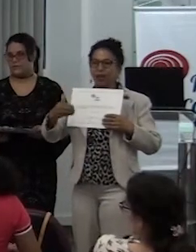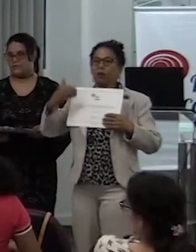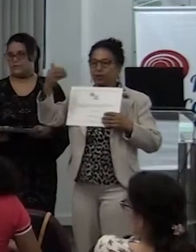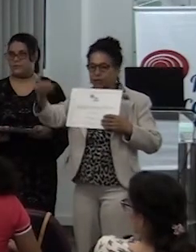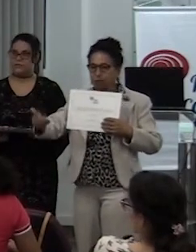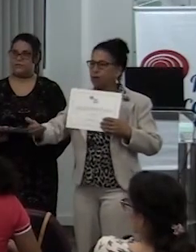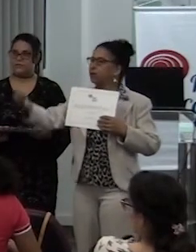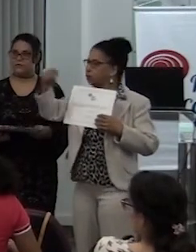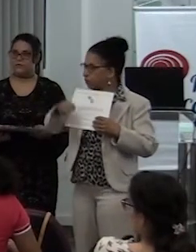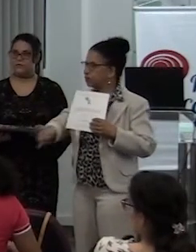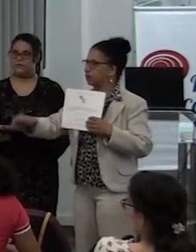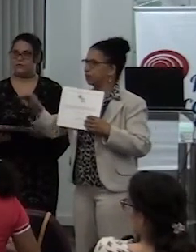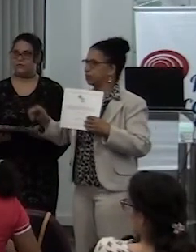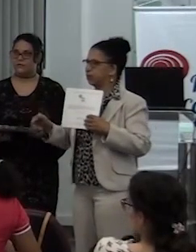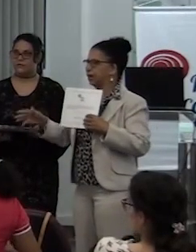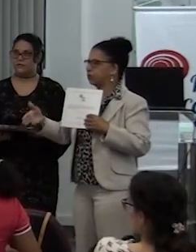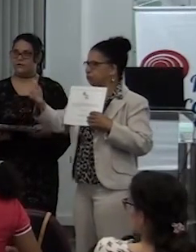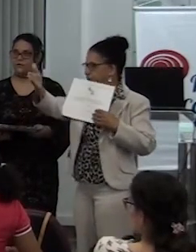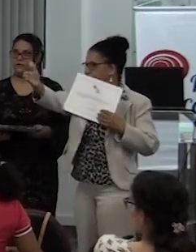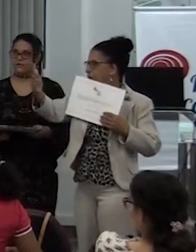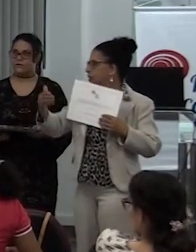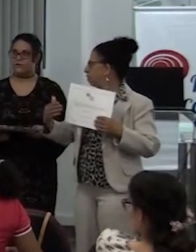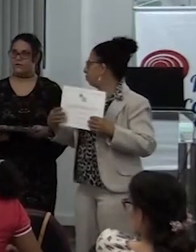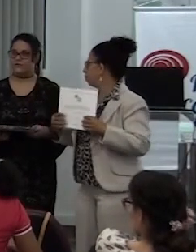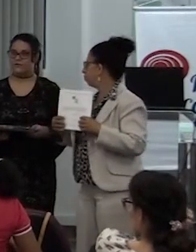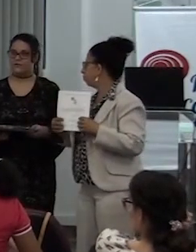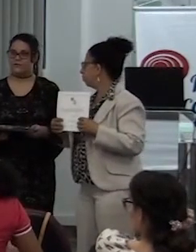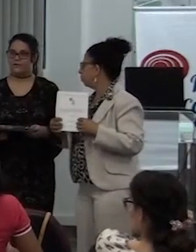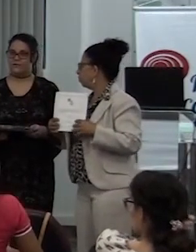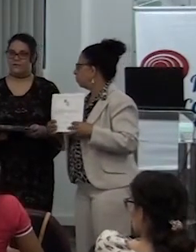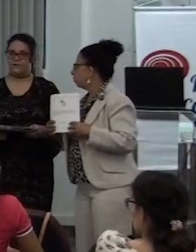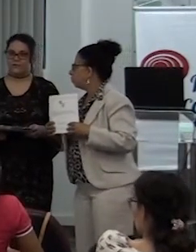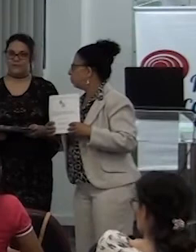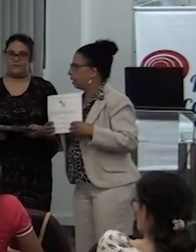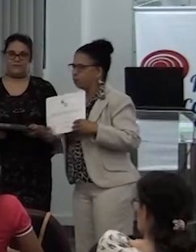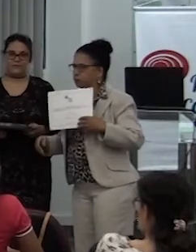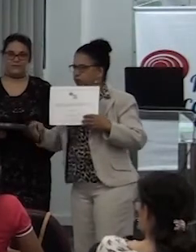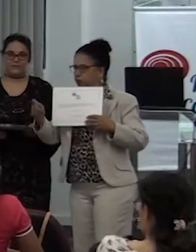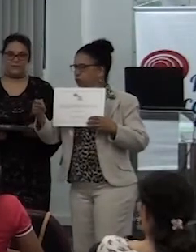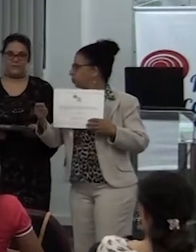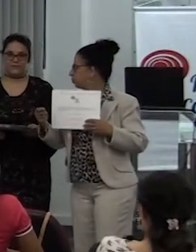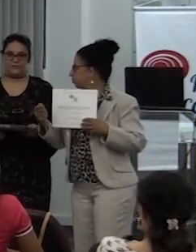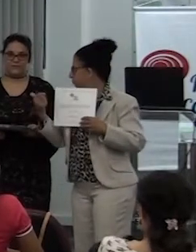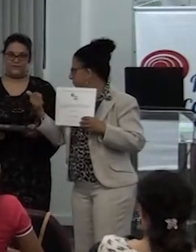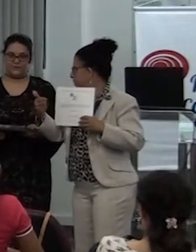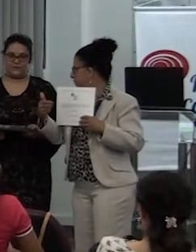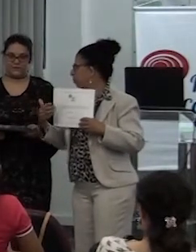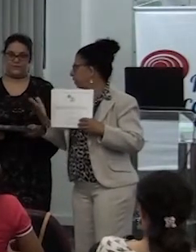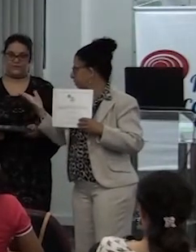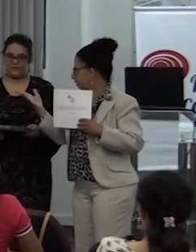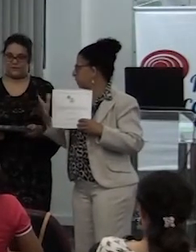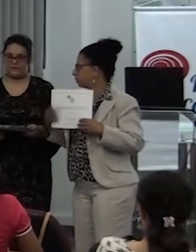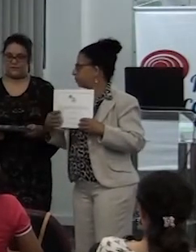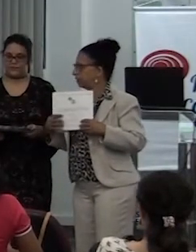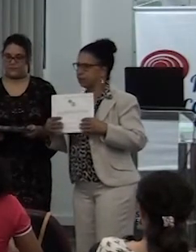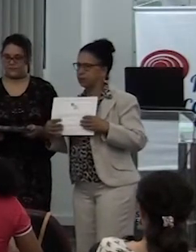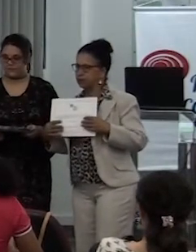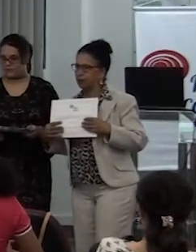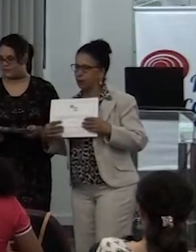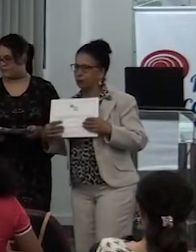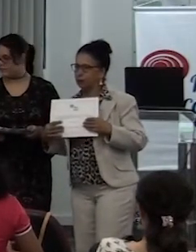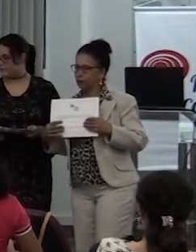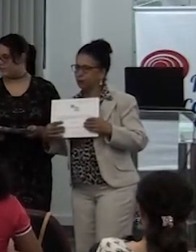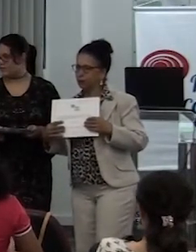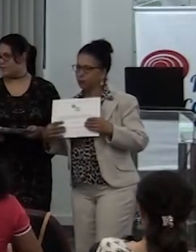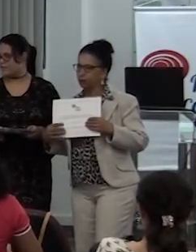de reconhecimento e conhecimento da cidade, enfim, que é o Marco Júnior Godinho ali, né, Marco, que conhece.